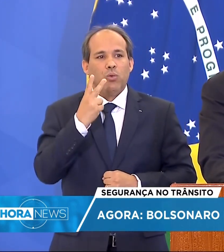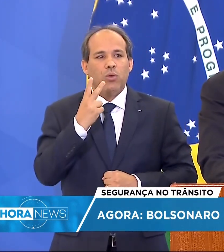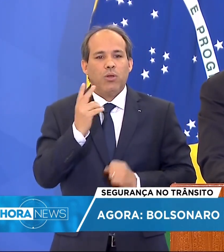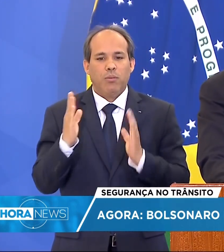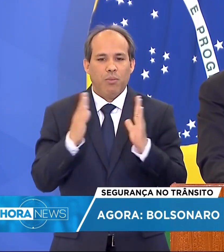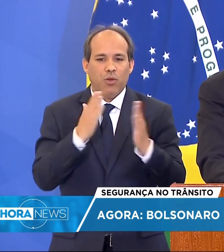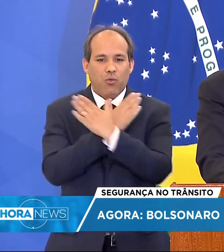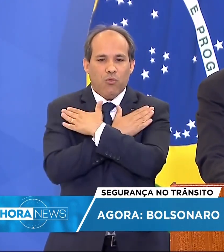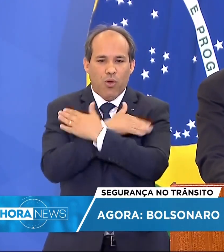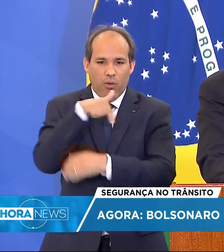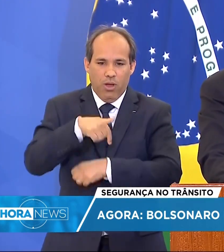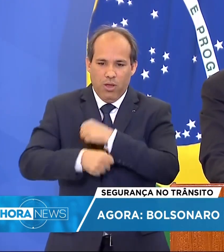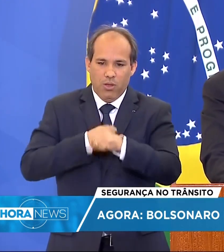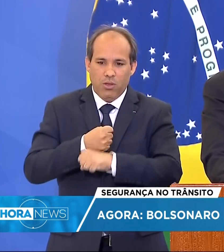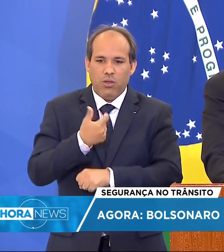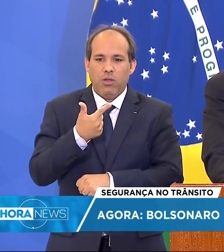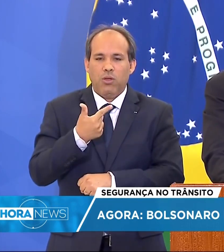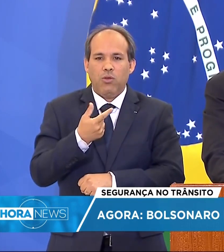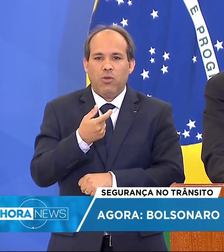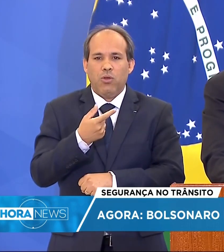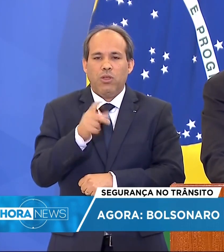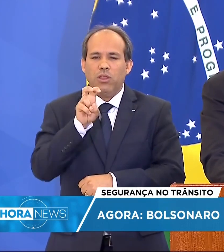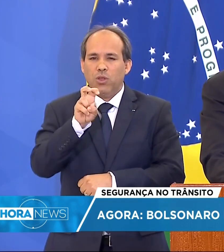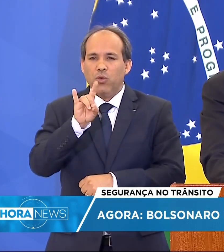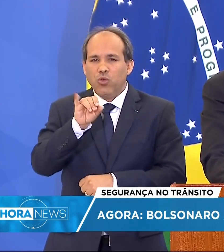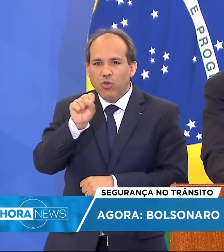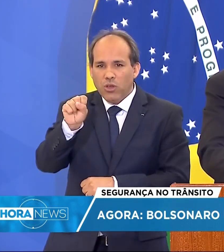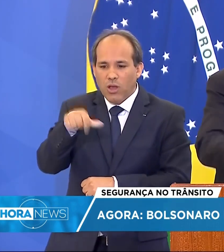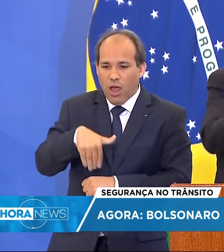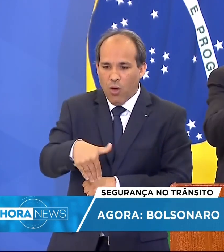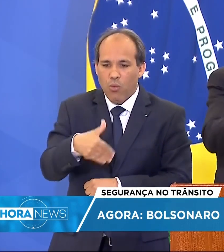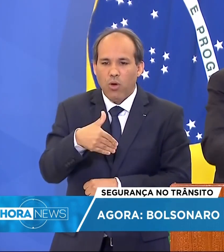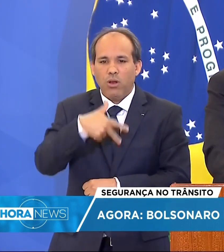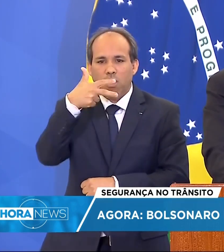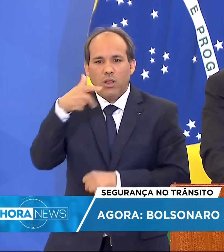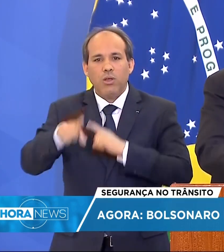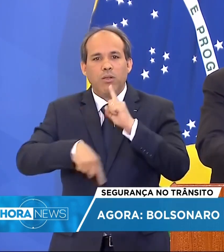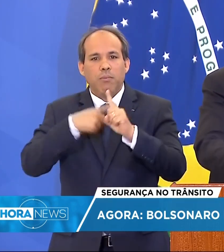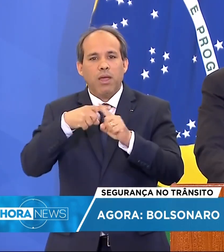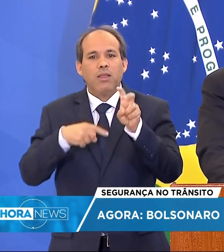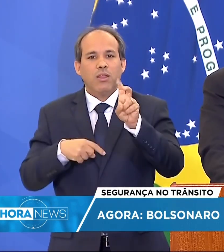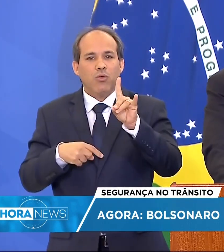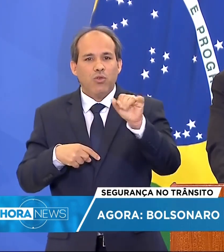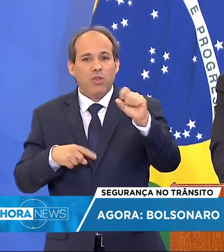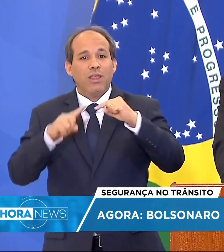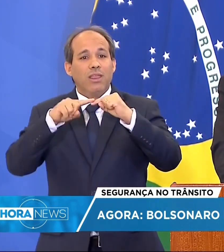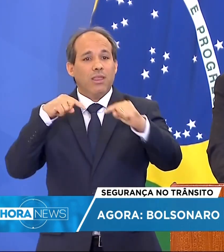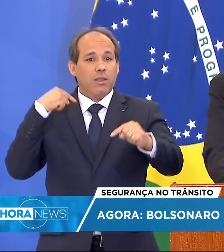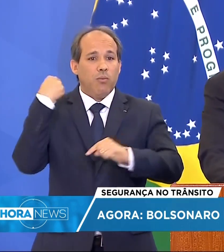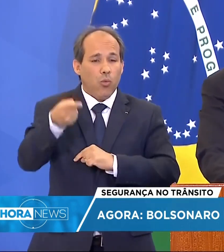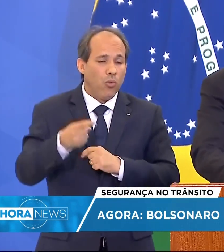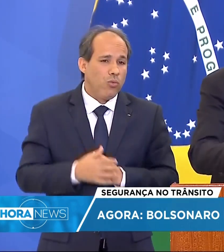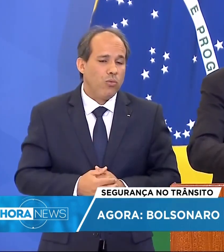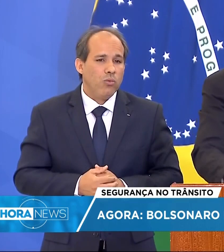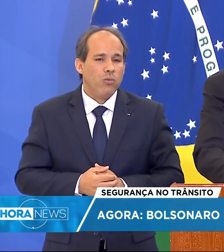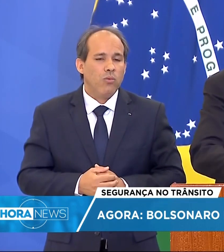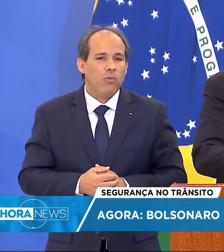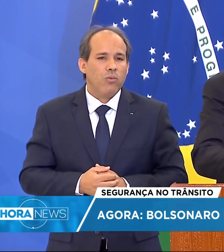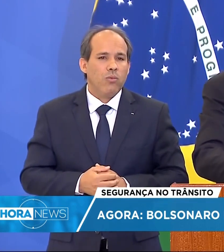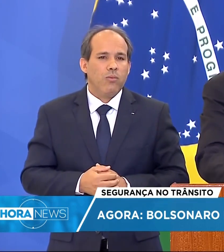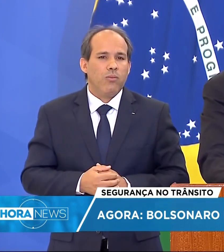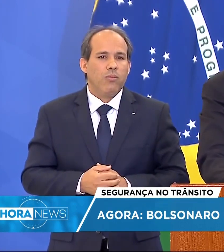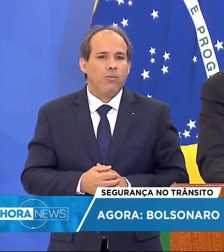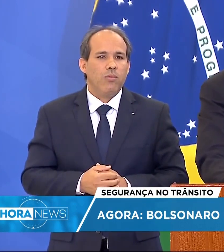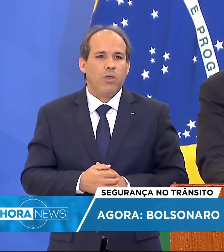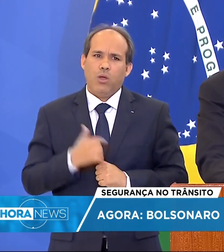ano, né? 5 dias agora no Natal e 5 dias depois. E não